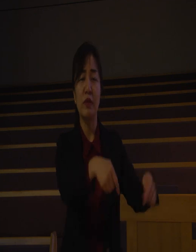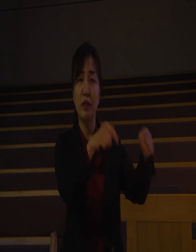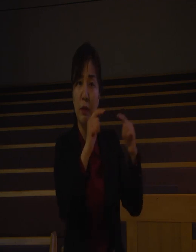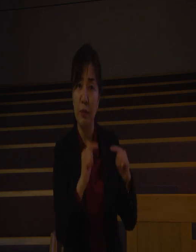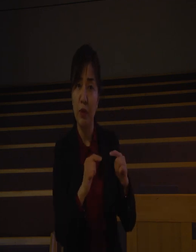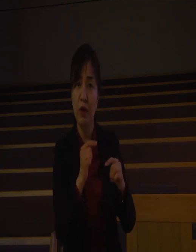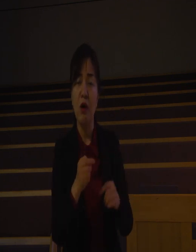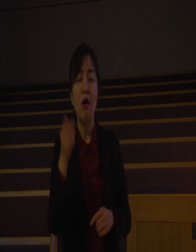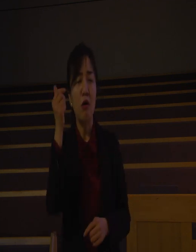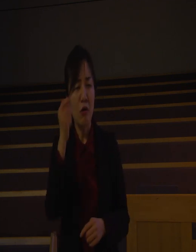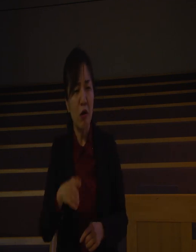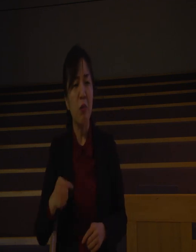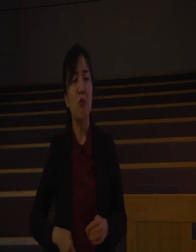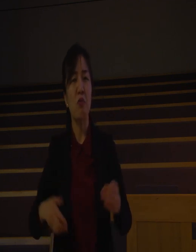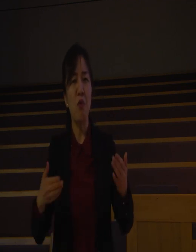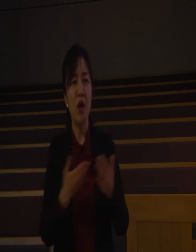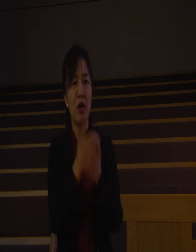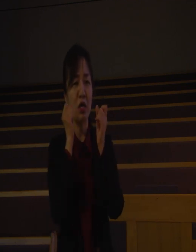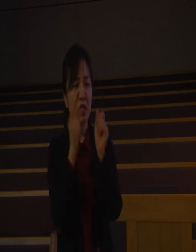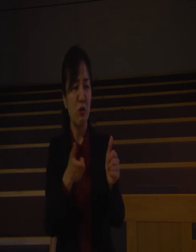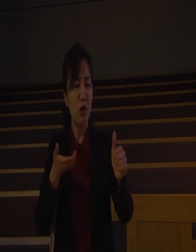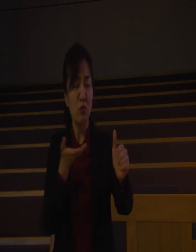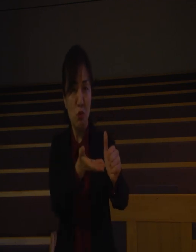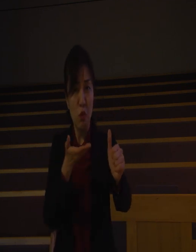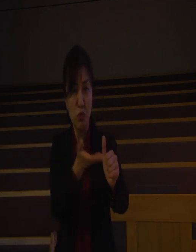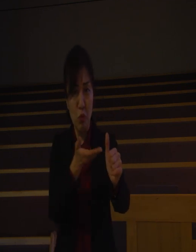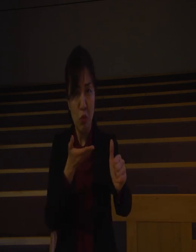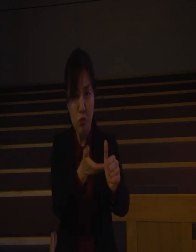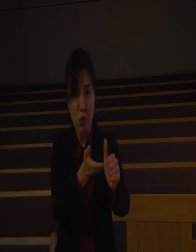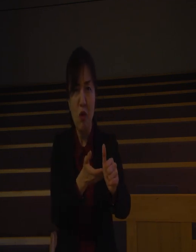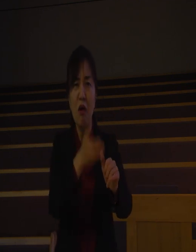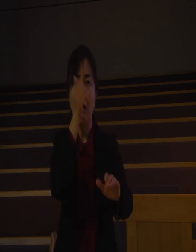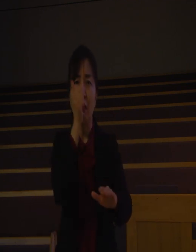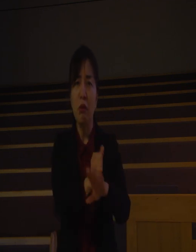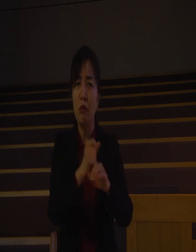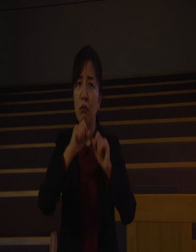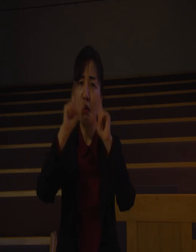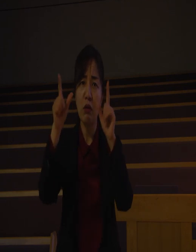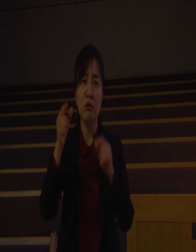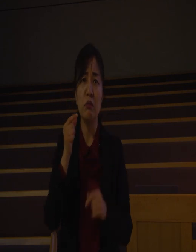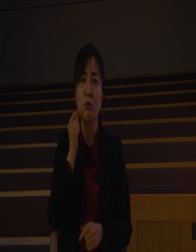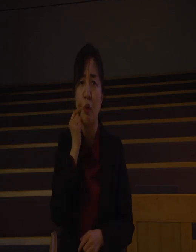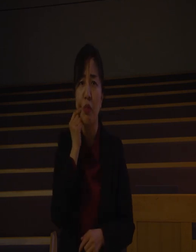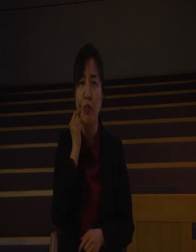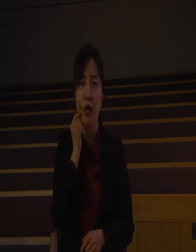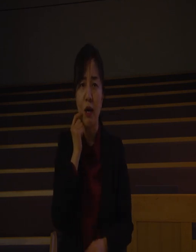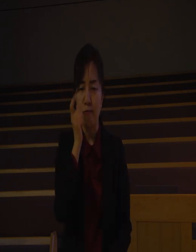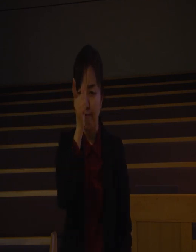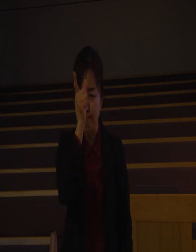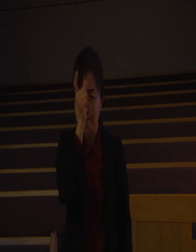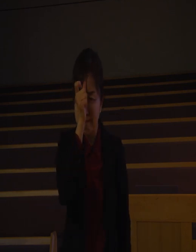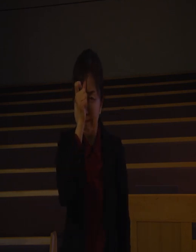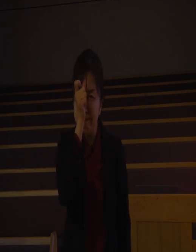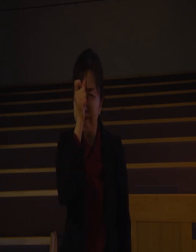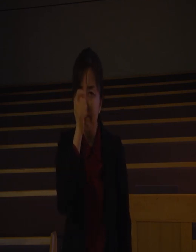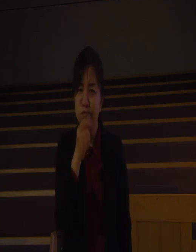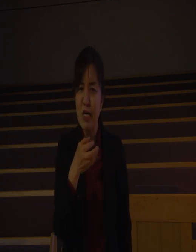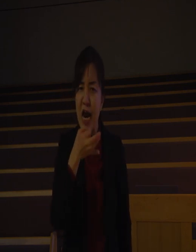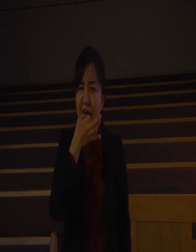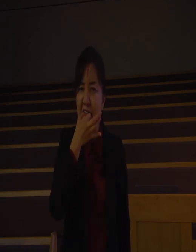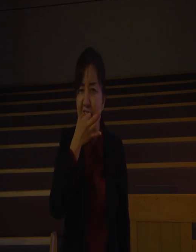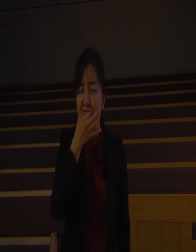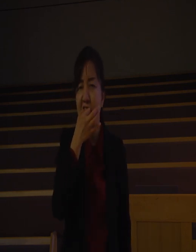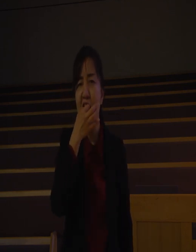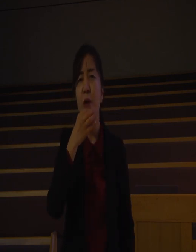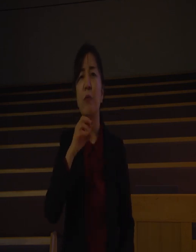나왔지만, 여러 번 회개의 기회를 주어졌지만 결국 깨닫지 못하고 자기의 고집과 자신의